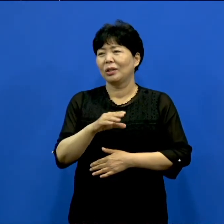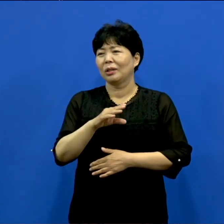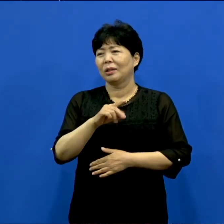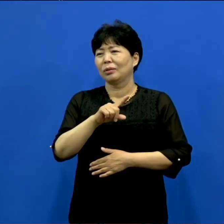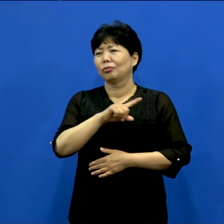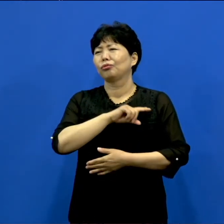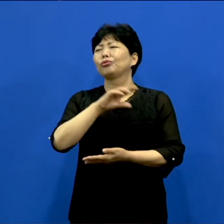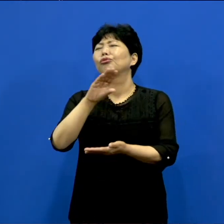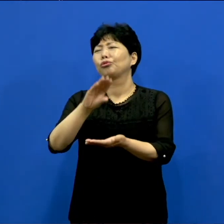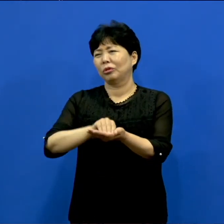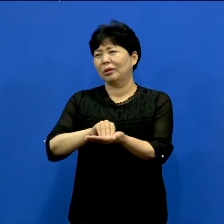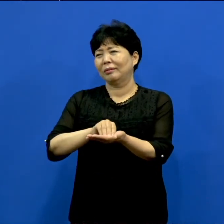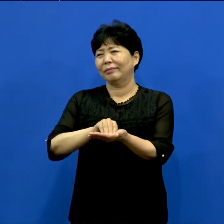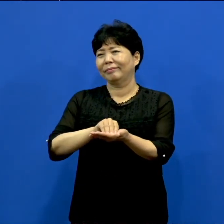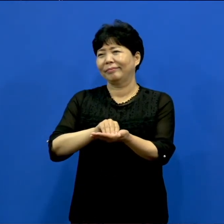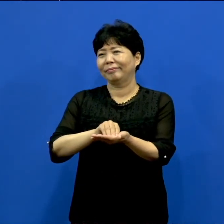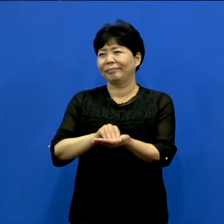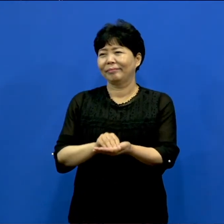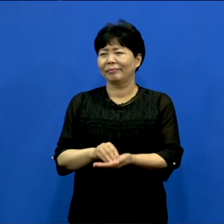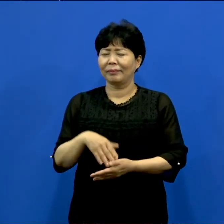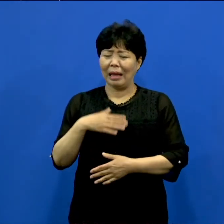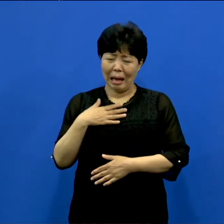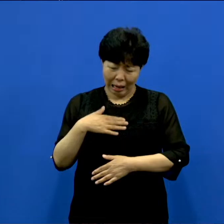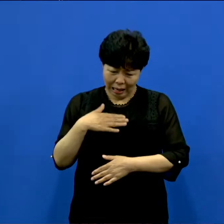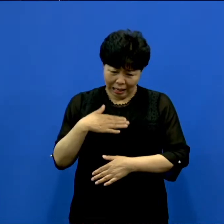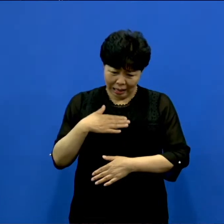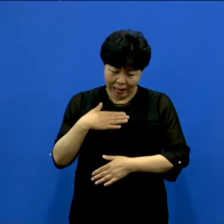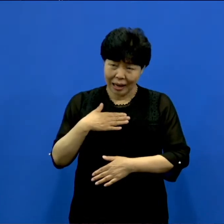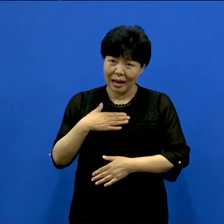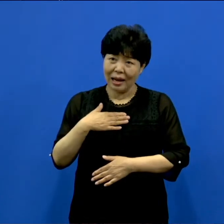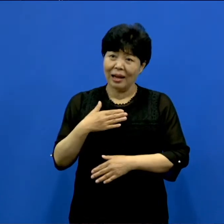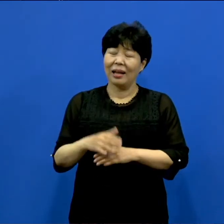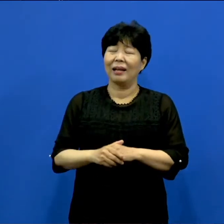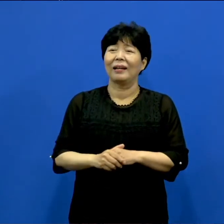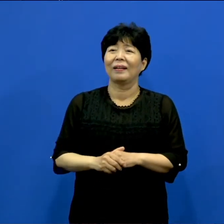여러분 안다라고 할 때 우리가 그